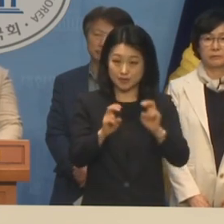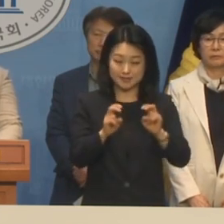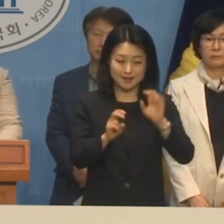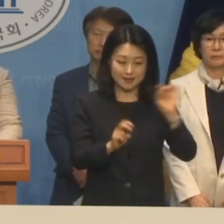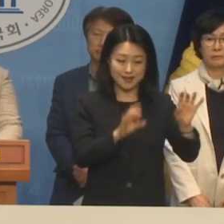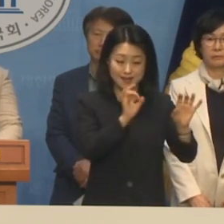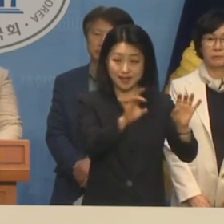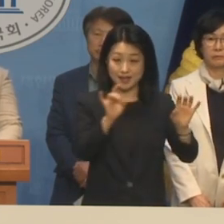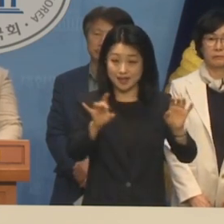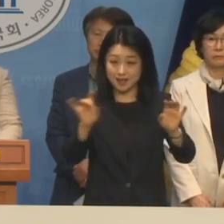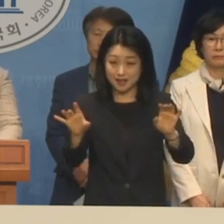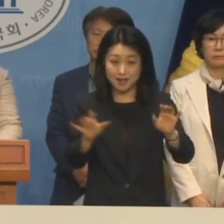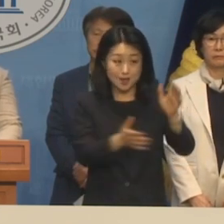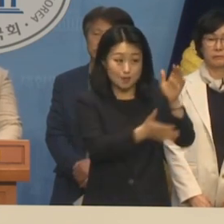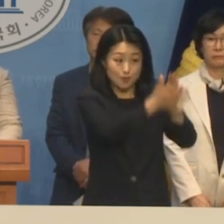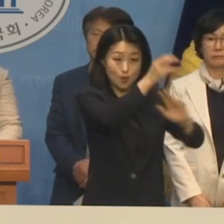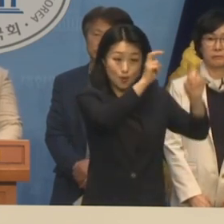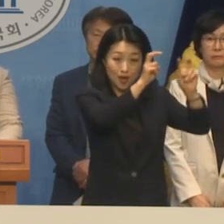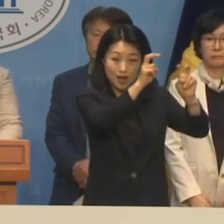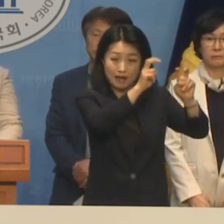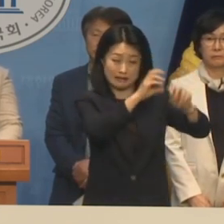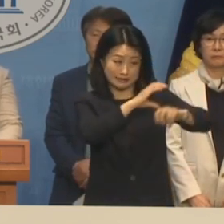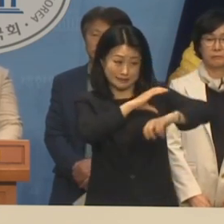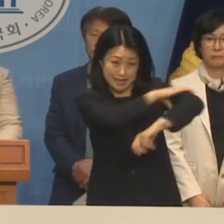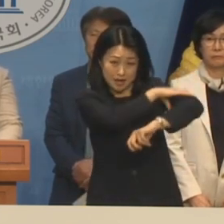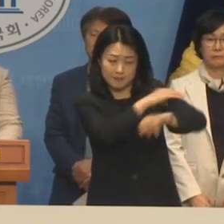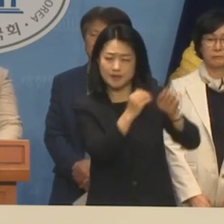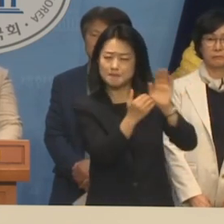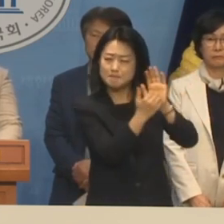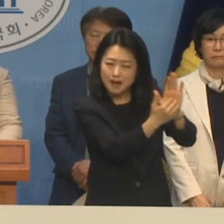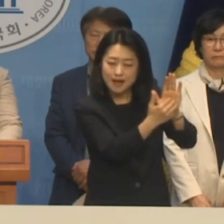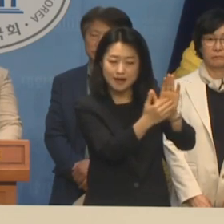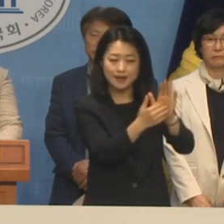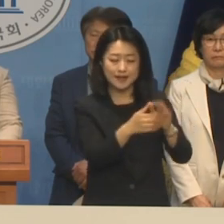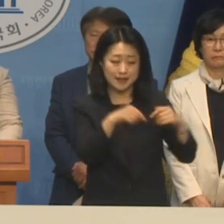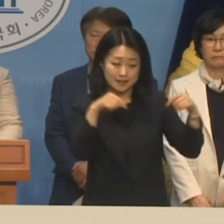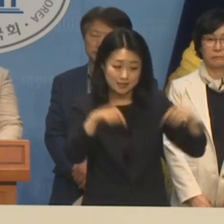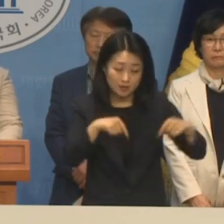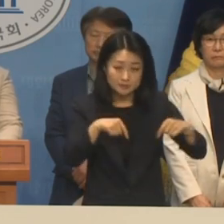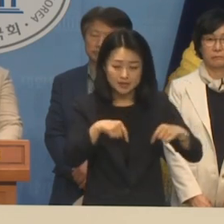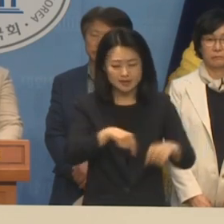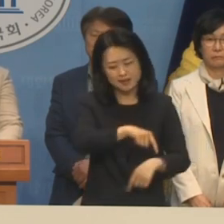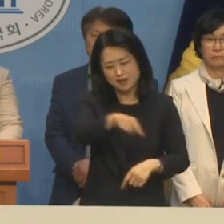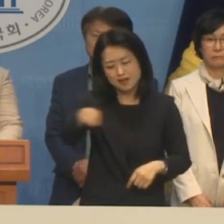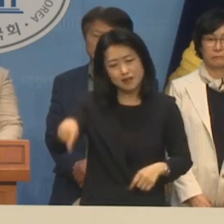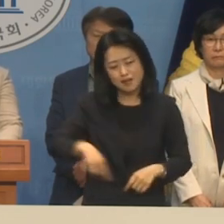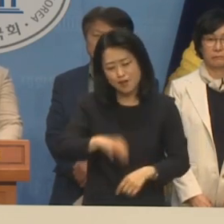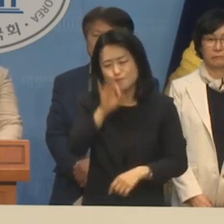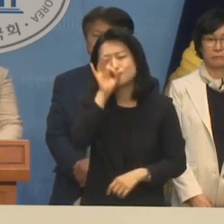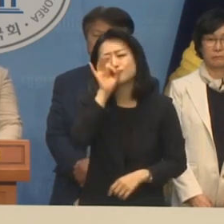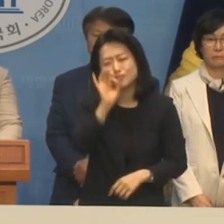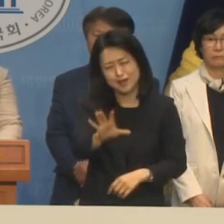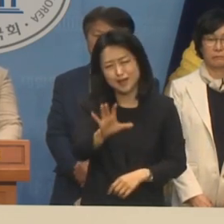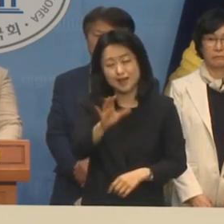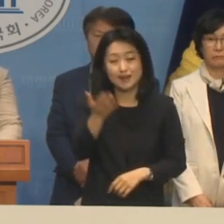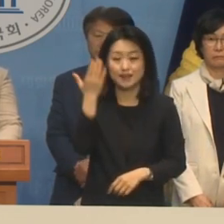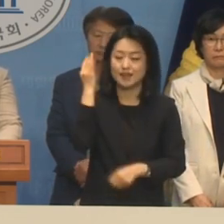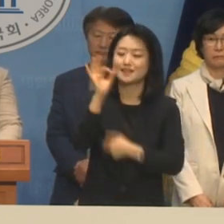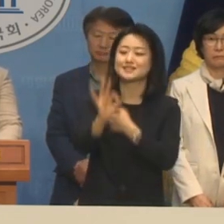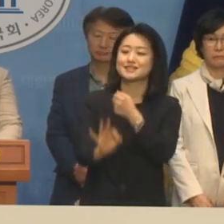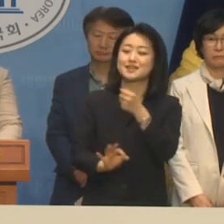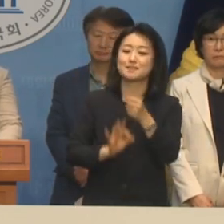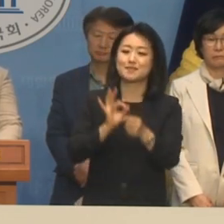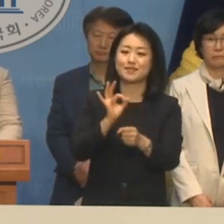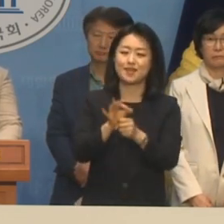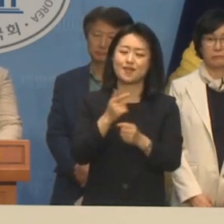가맹점주가 가맹본부의 갑질에 대응하며 합리적인 대화를 하는 것은 불가능하다는 것을 지난 10년